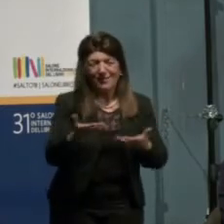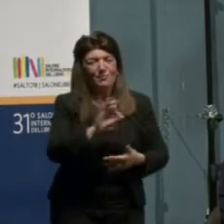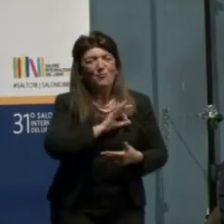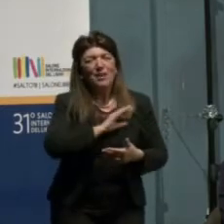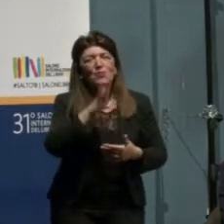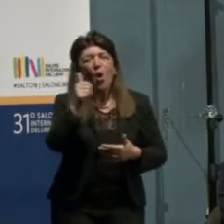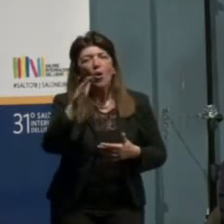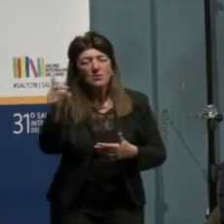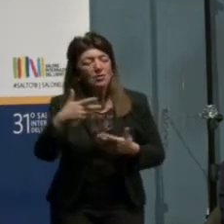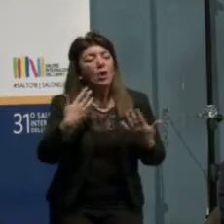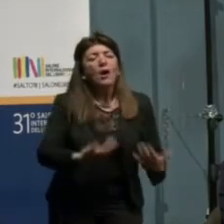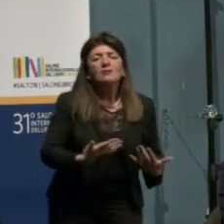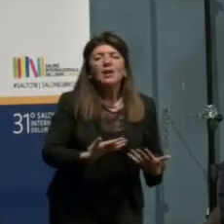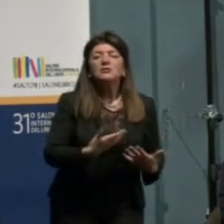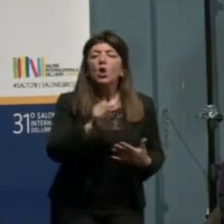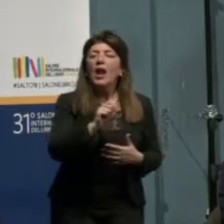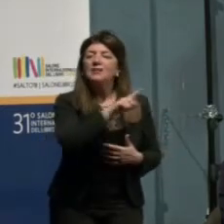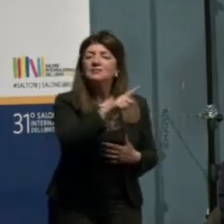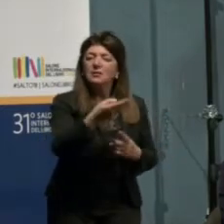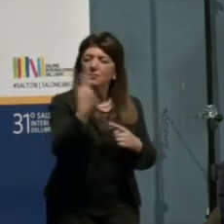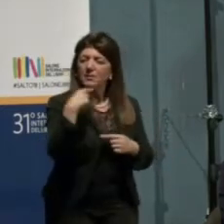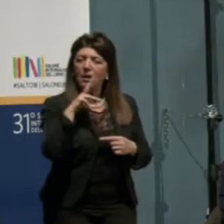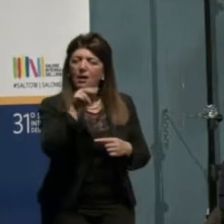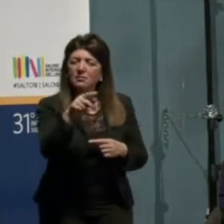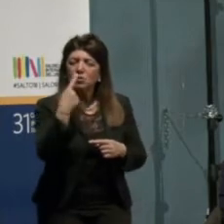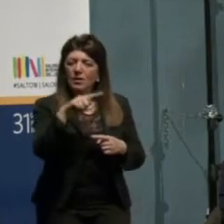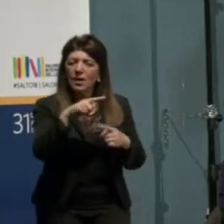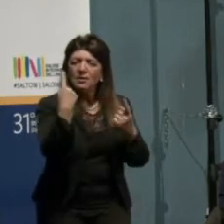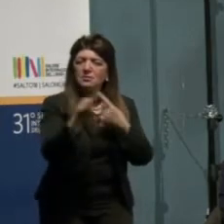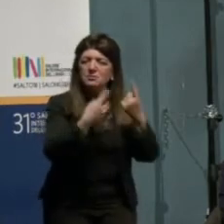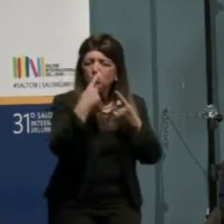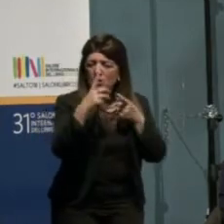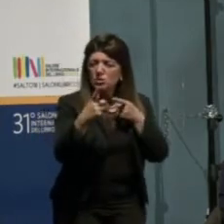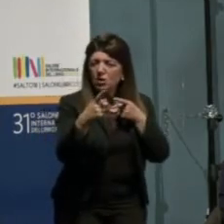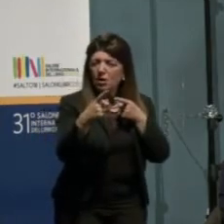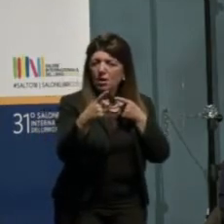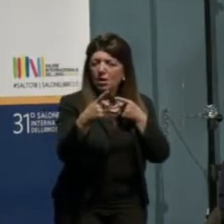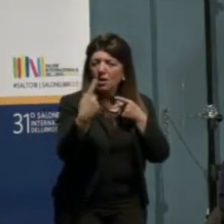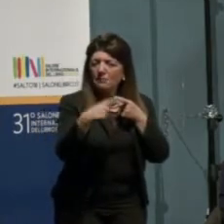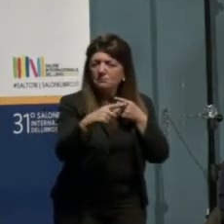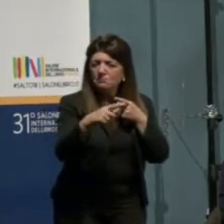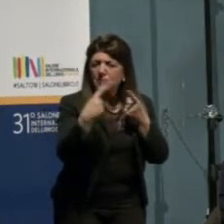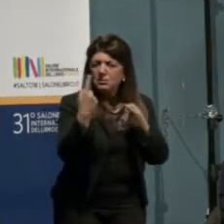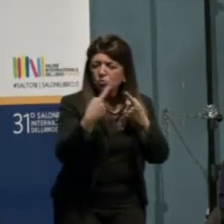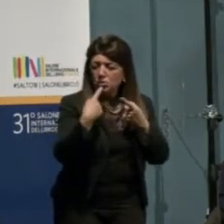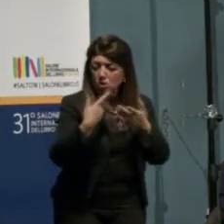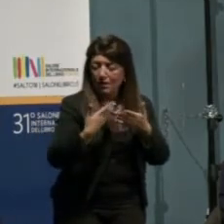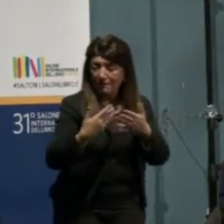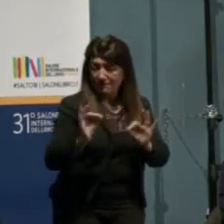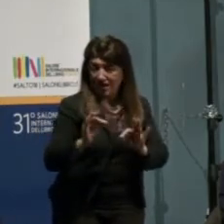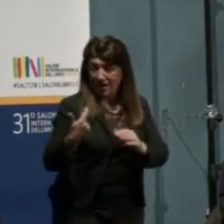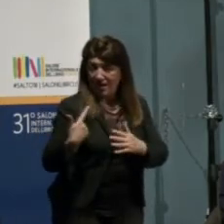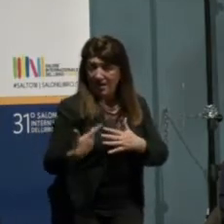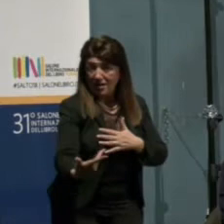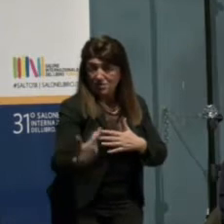alessandra alessandra ballerini prima ha detto delle cose legate a una qualità recente insomma qualcosa